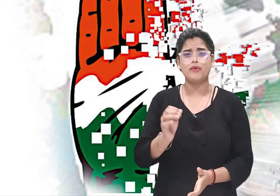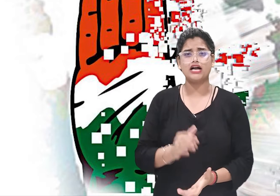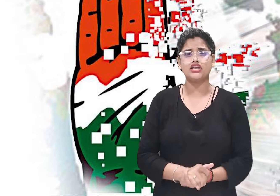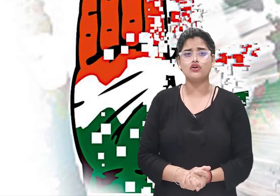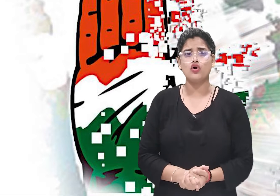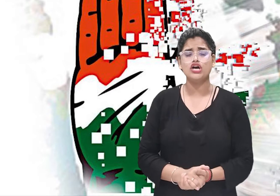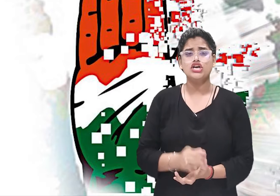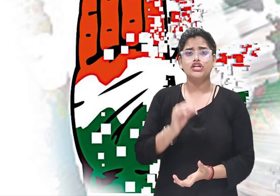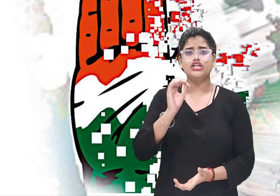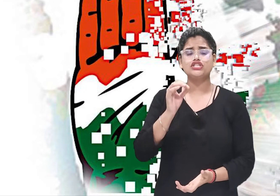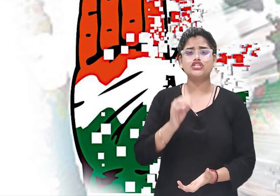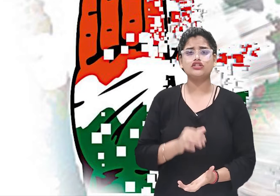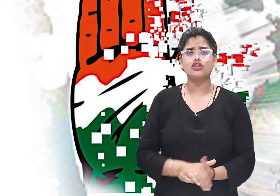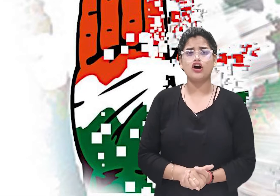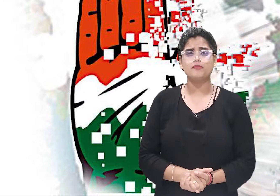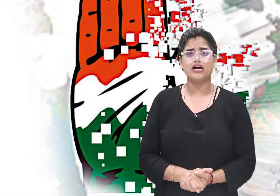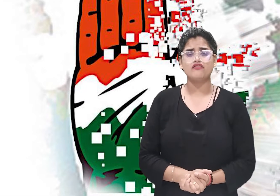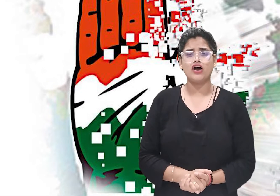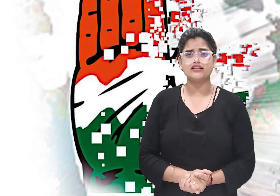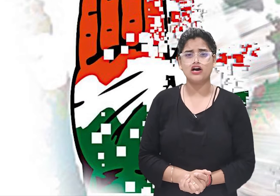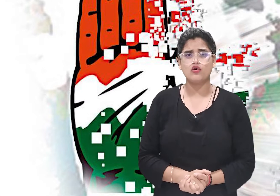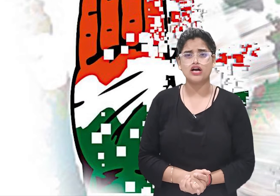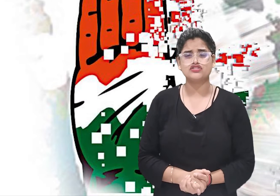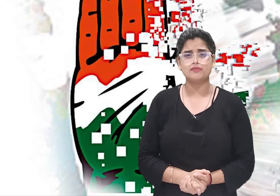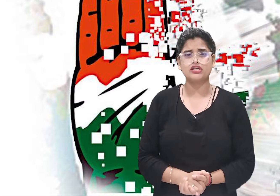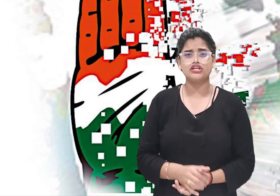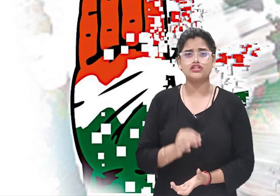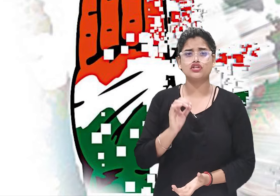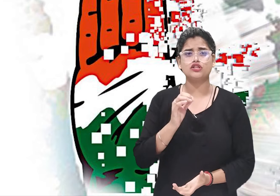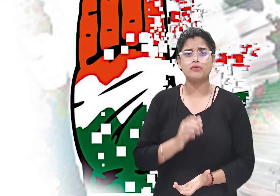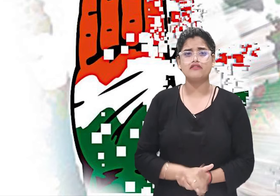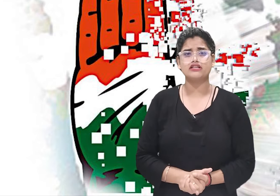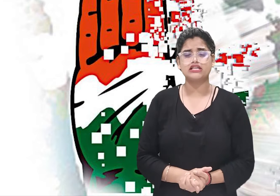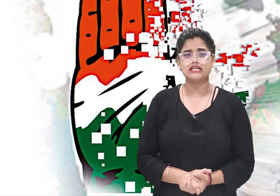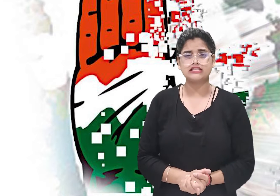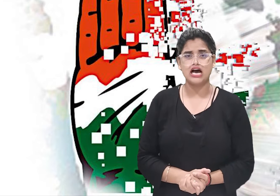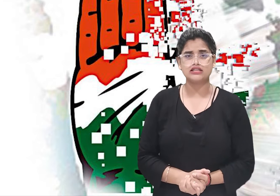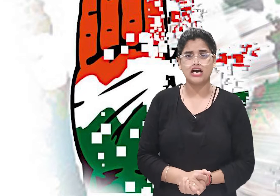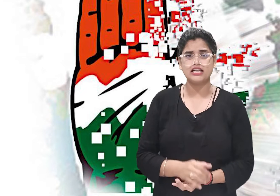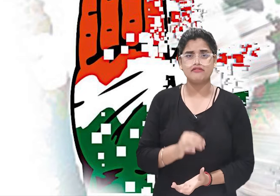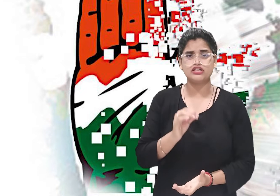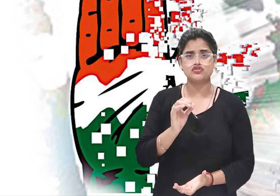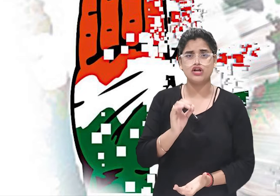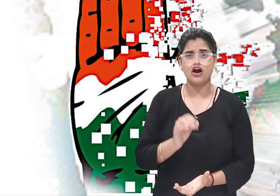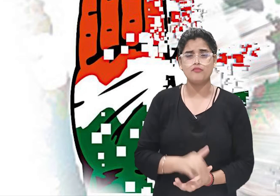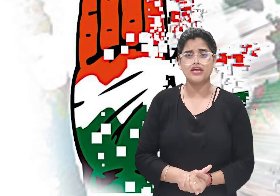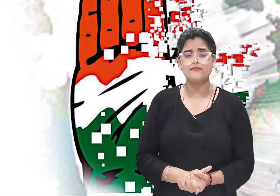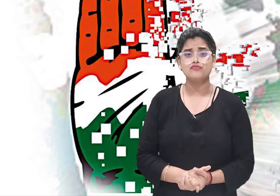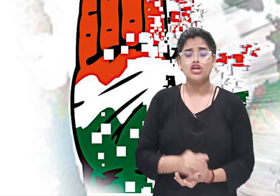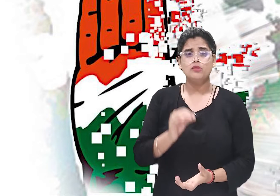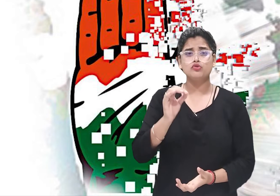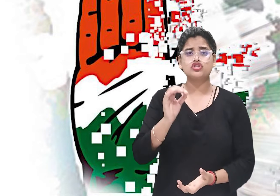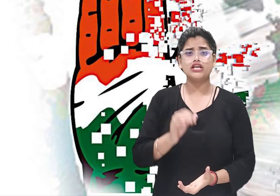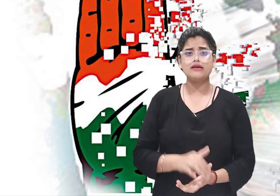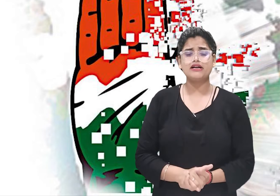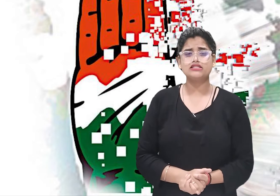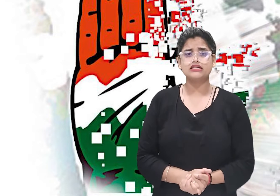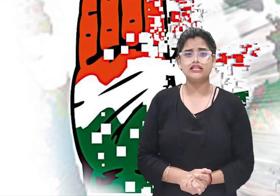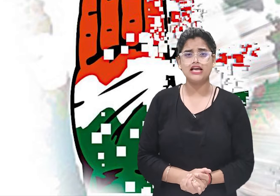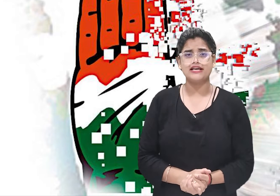पार्टी को निश्चित तौर पर फायदा होगा जबकि नेतृत्व परिवर्तन के साथ आने वाले चुनाव में मुश्किलें बढ़ सकती हैं